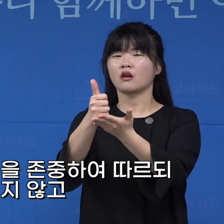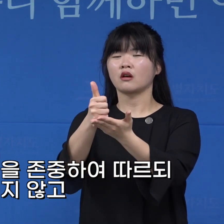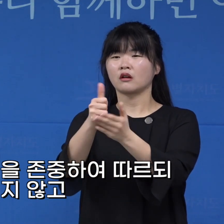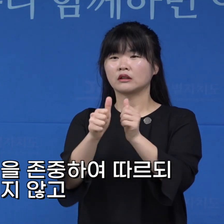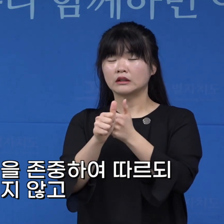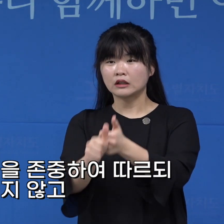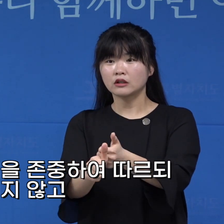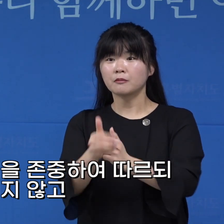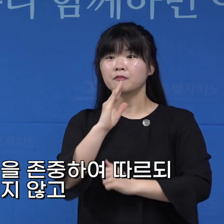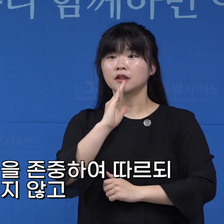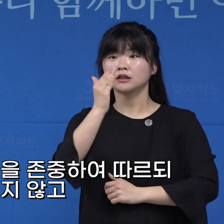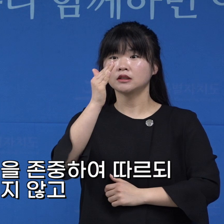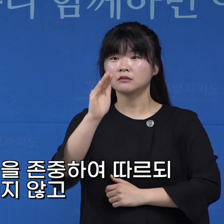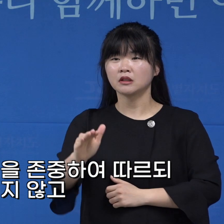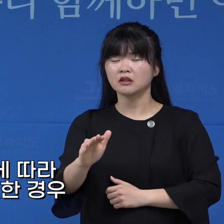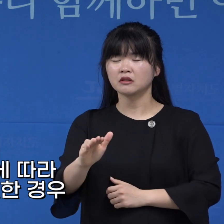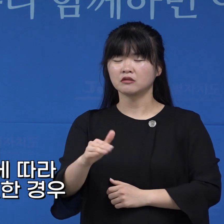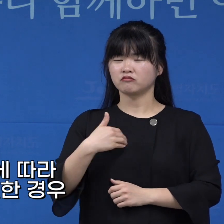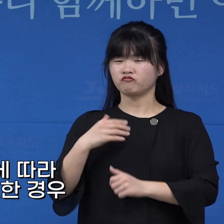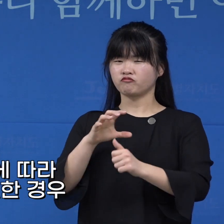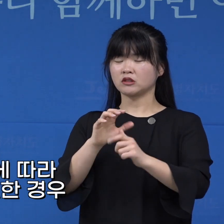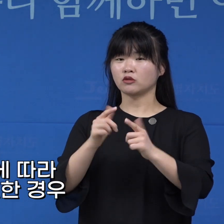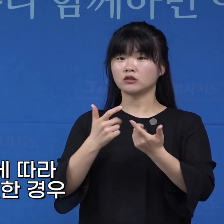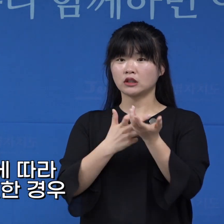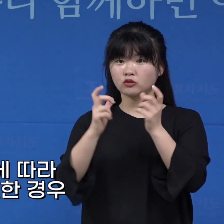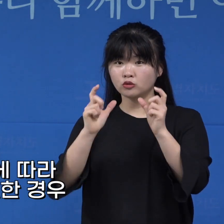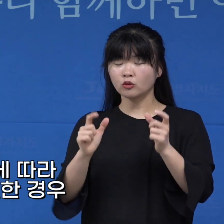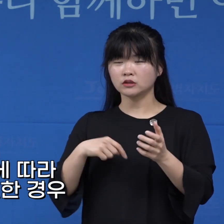따르되 이에 구속되지 않고 제주도